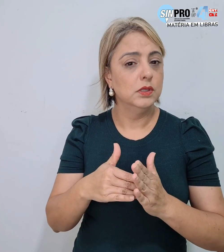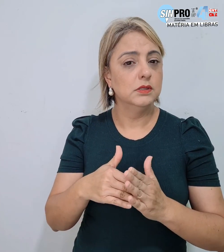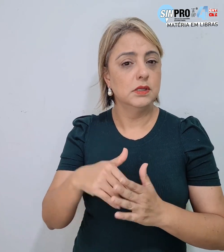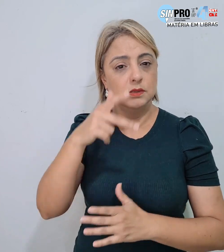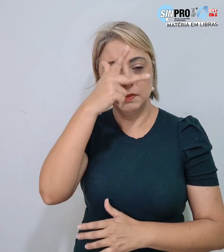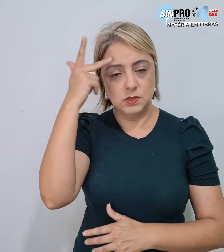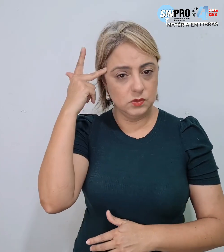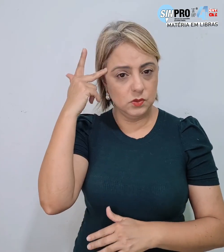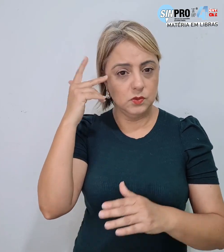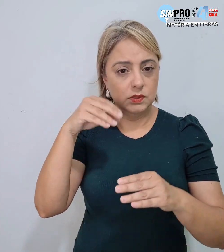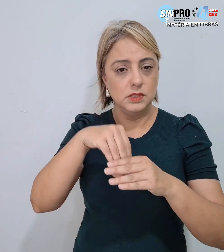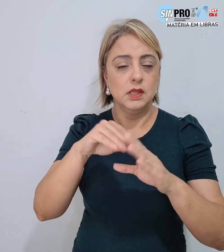envolvidos